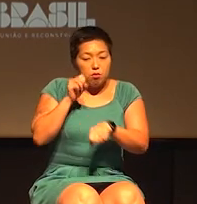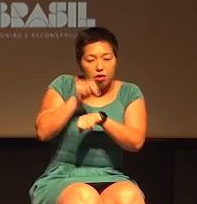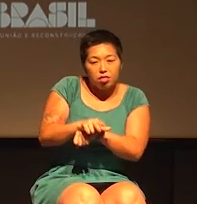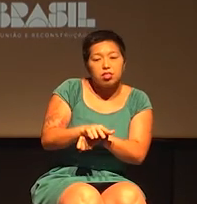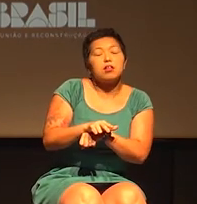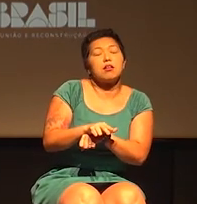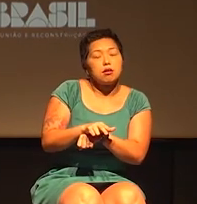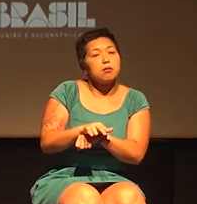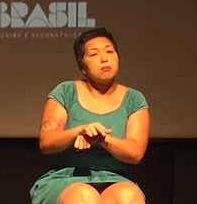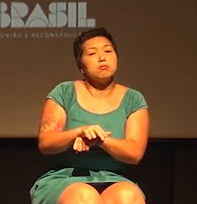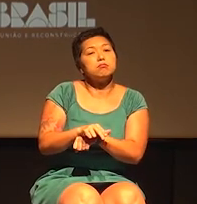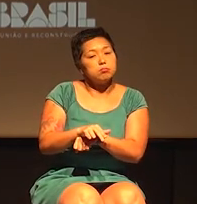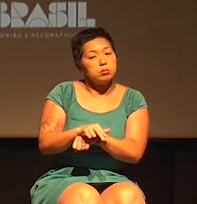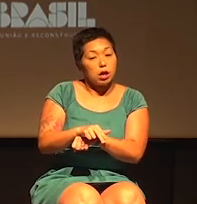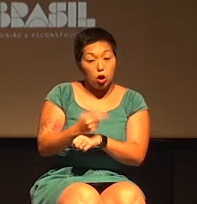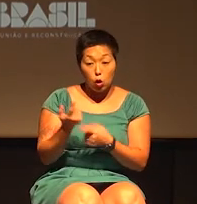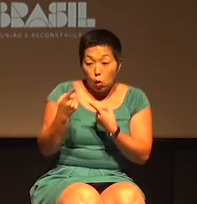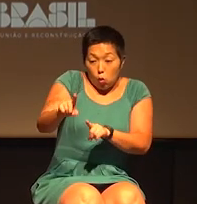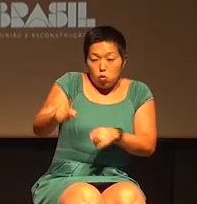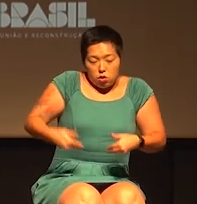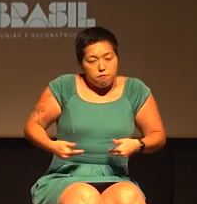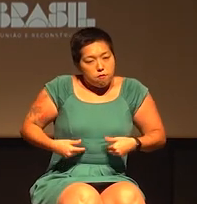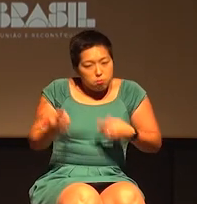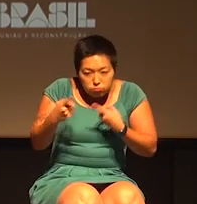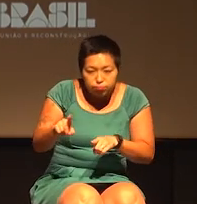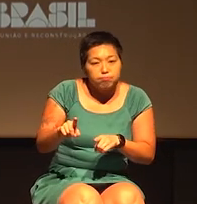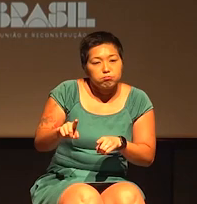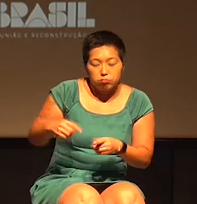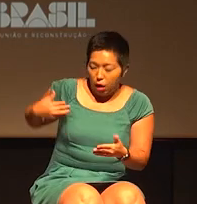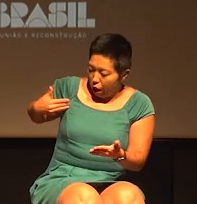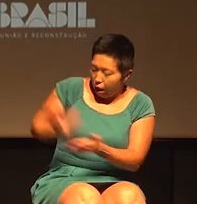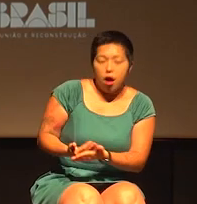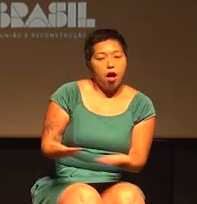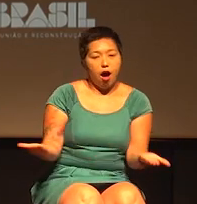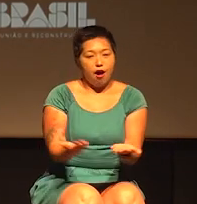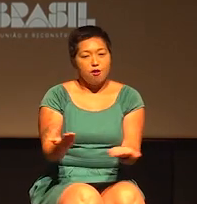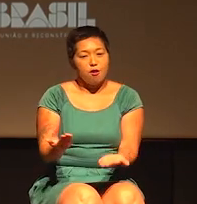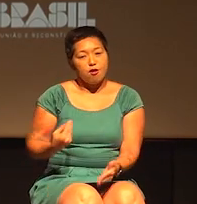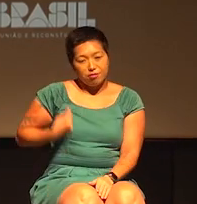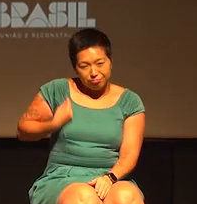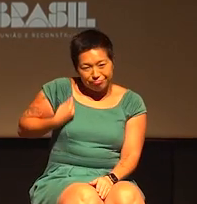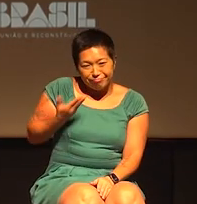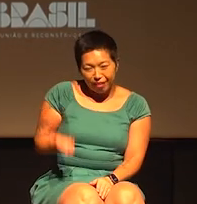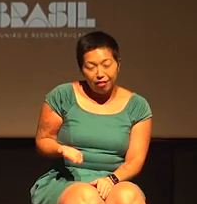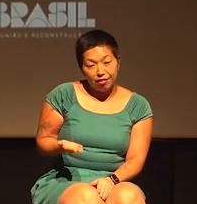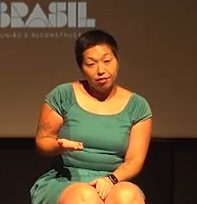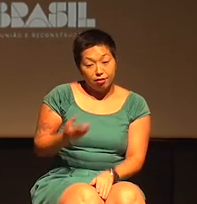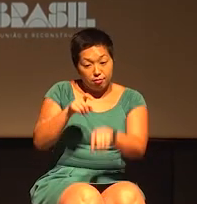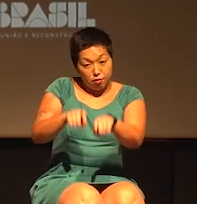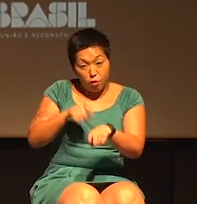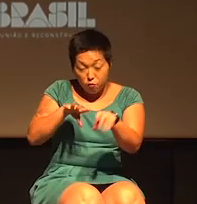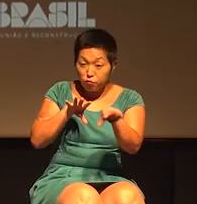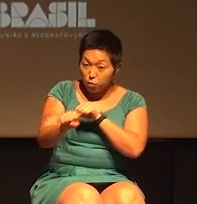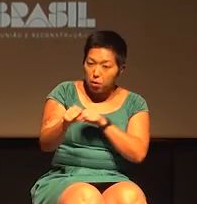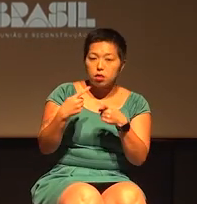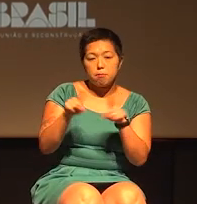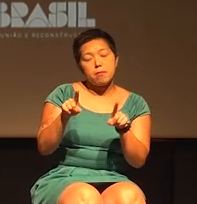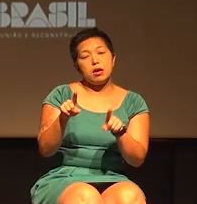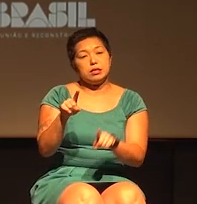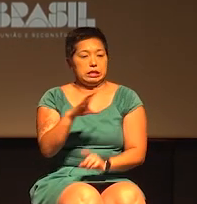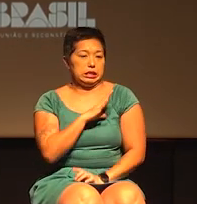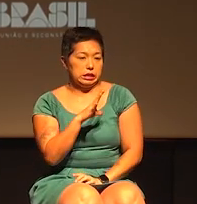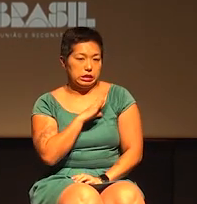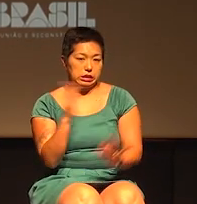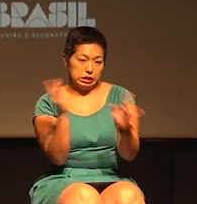ajudar a combater a fome falei vou continuar aqui né E aí agora estou aqui eh como agrônoma mas na cidade né então minha relação não é